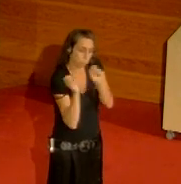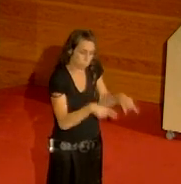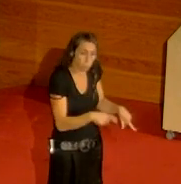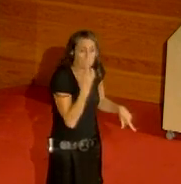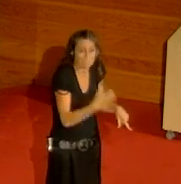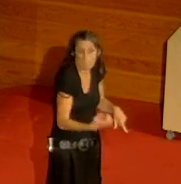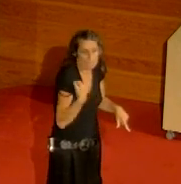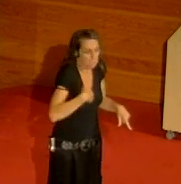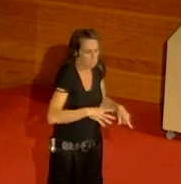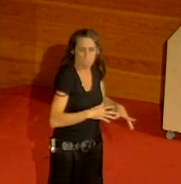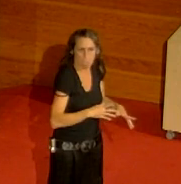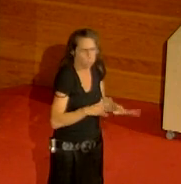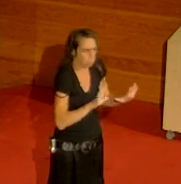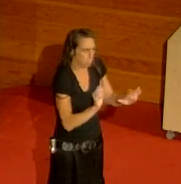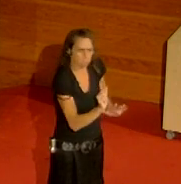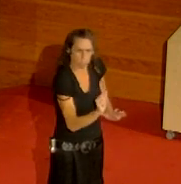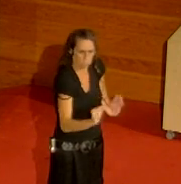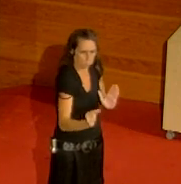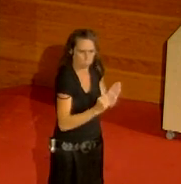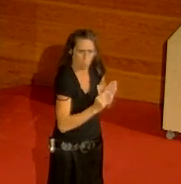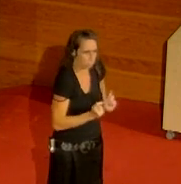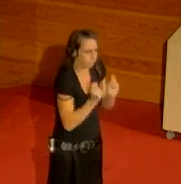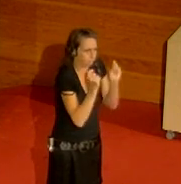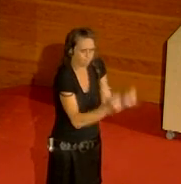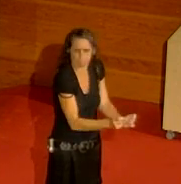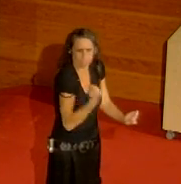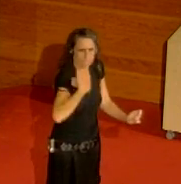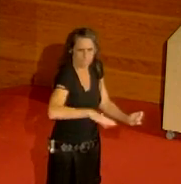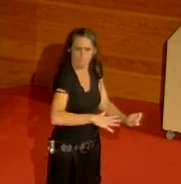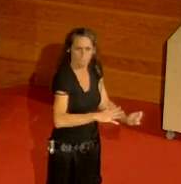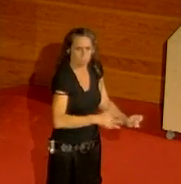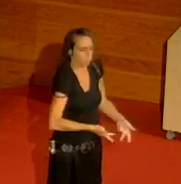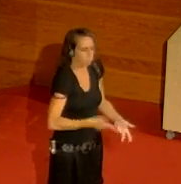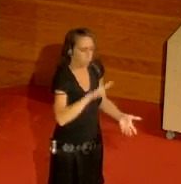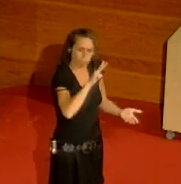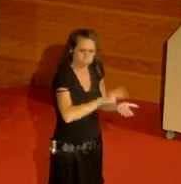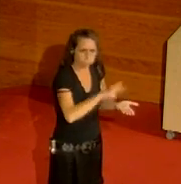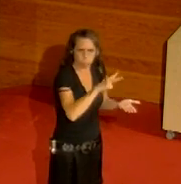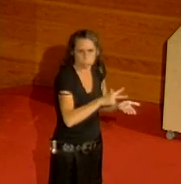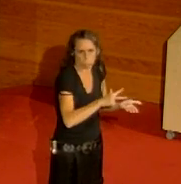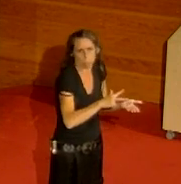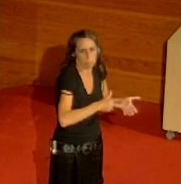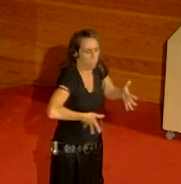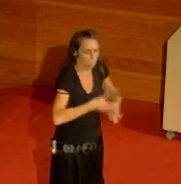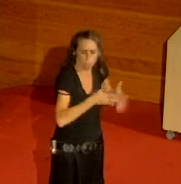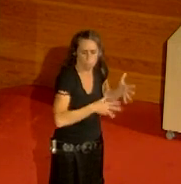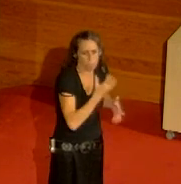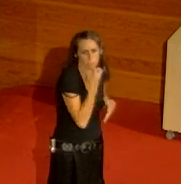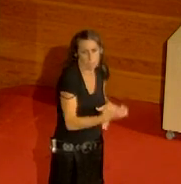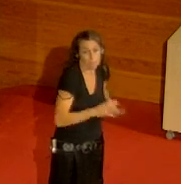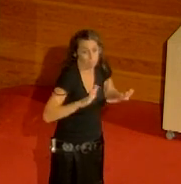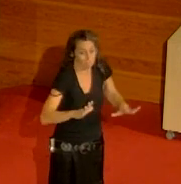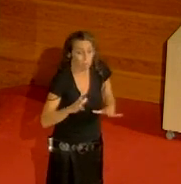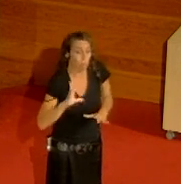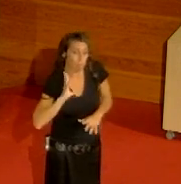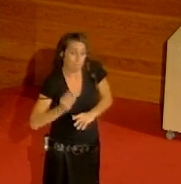básicamente en 10 minutos y los sin embargo los refugiados palestinos no pueden volver